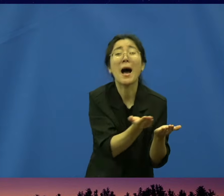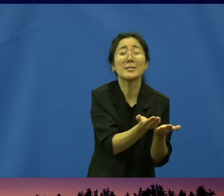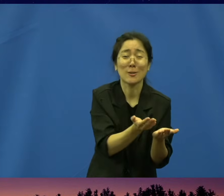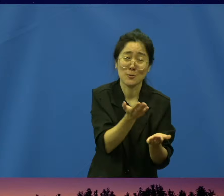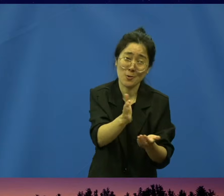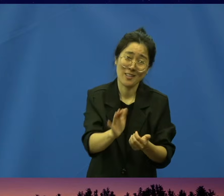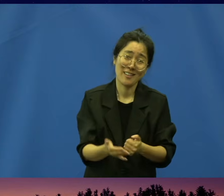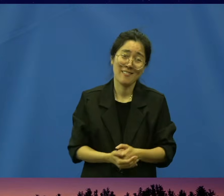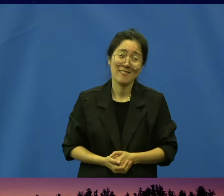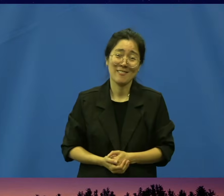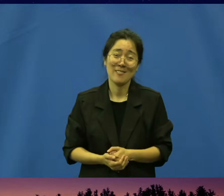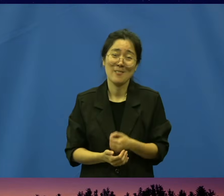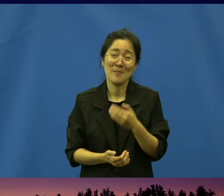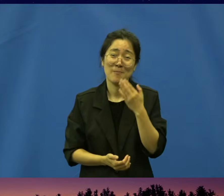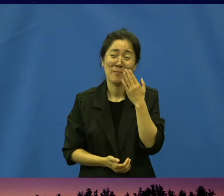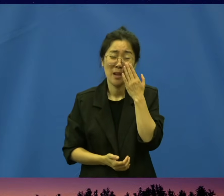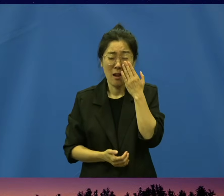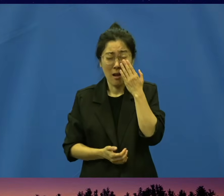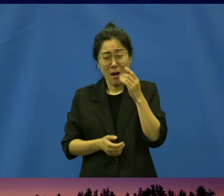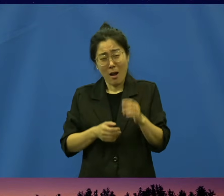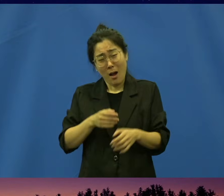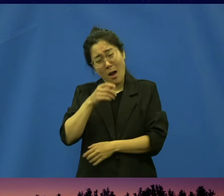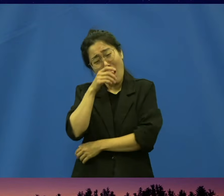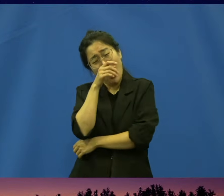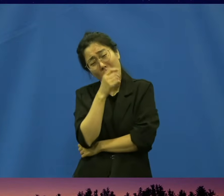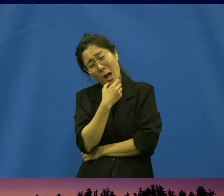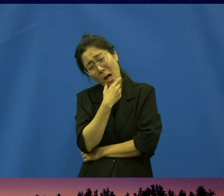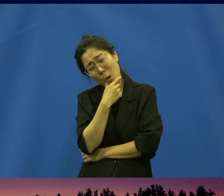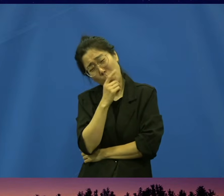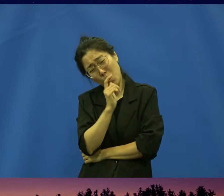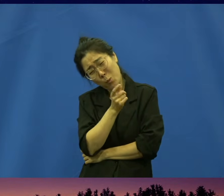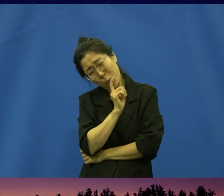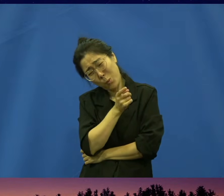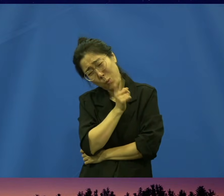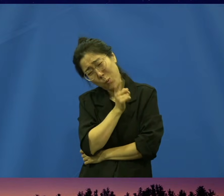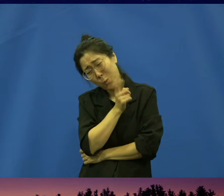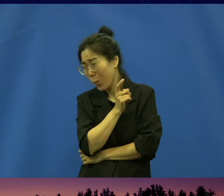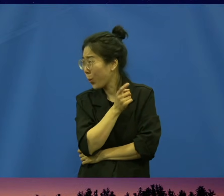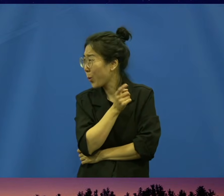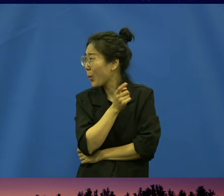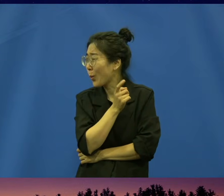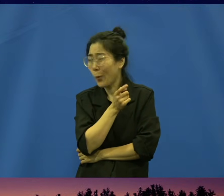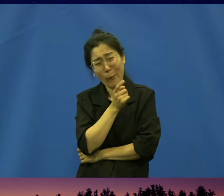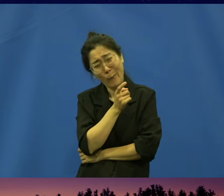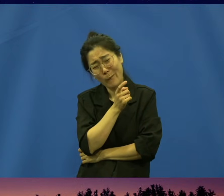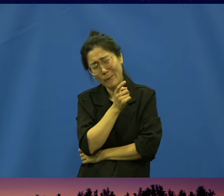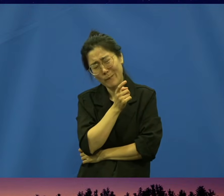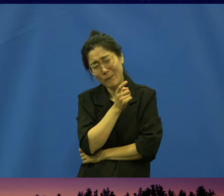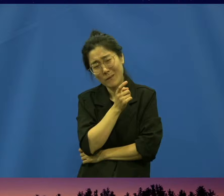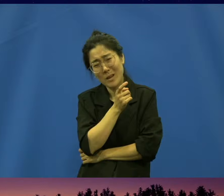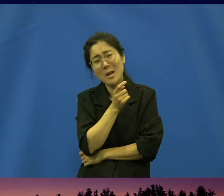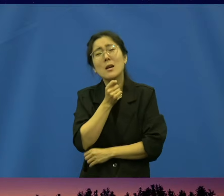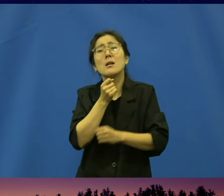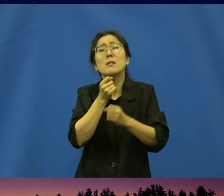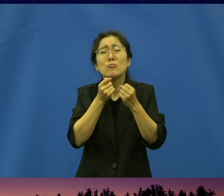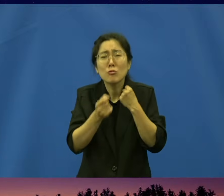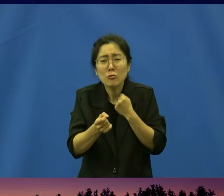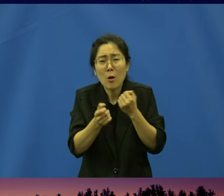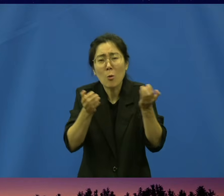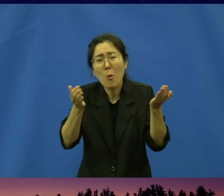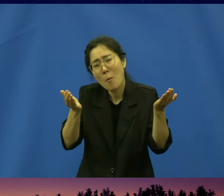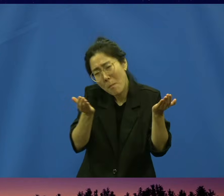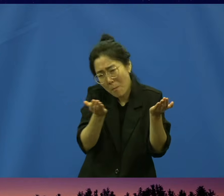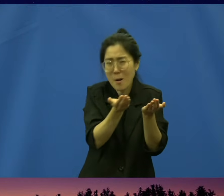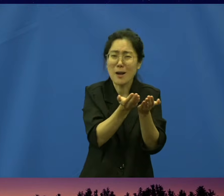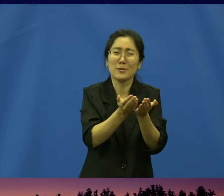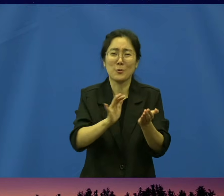연합이 되지. 그냥 판단하고 게으르구만, 뭐 깨끗하지 못하구만, 뭐 어떻구만, 제가 재미있는